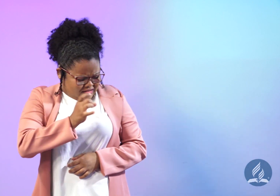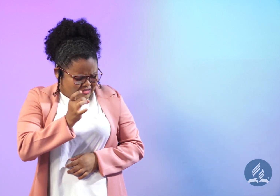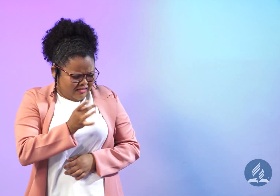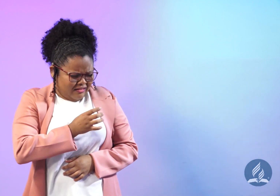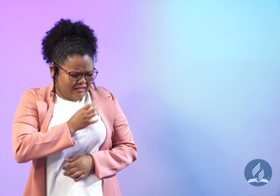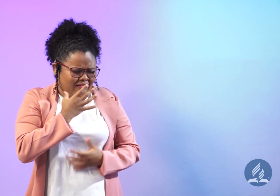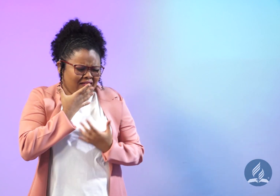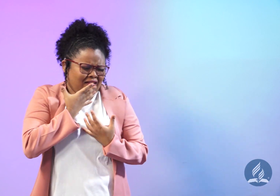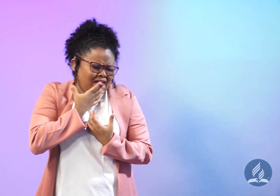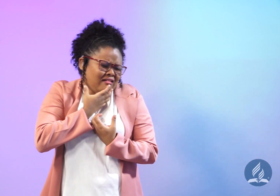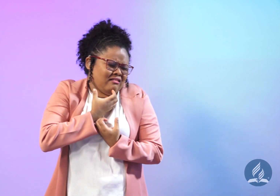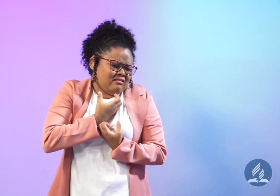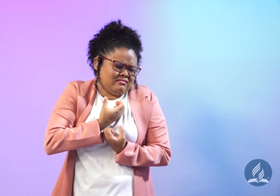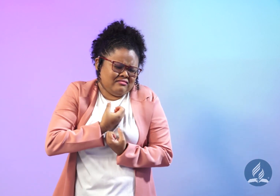incerteza e medo,